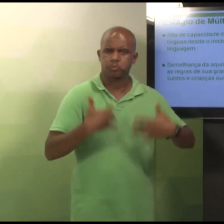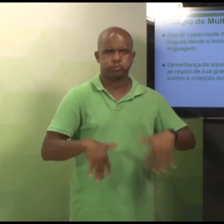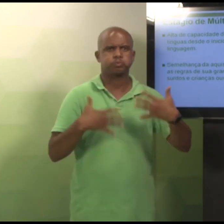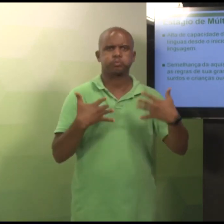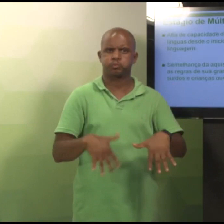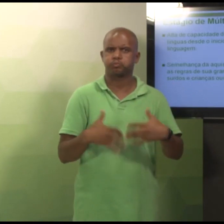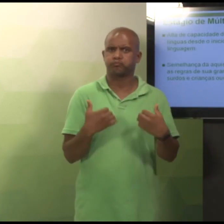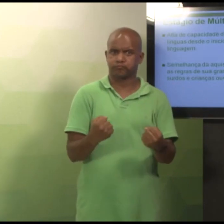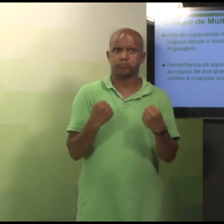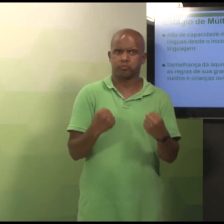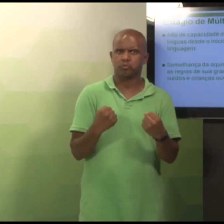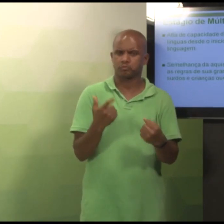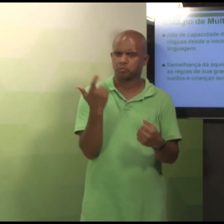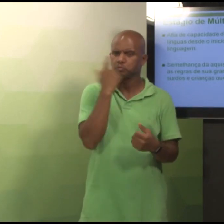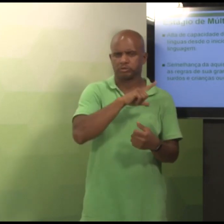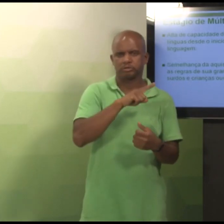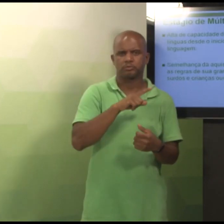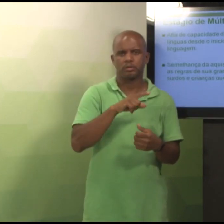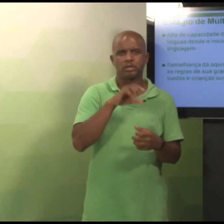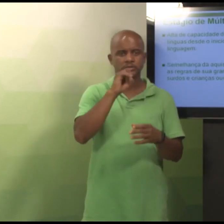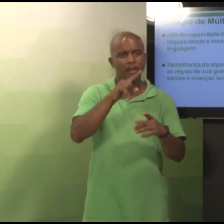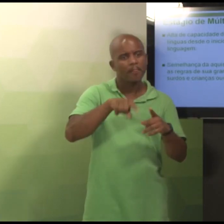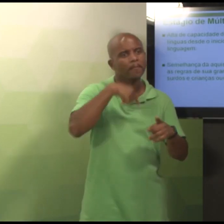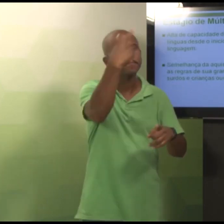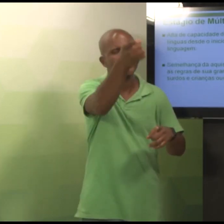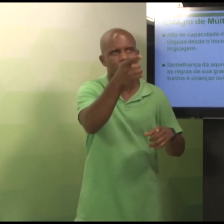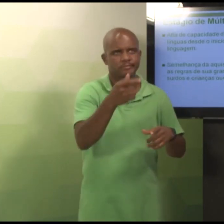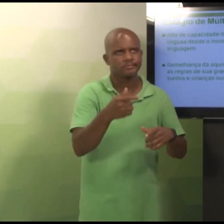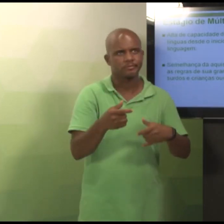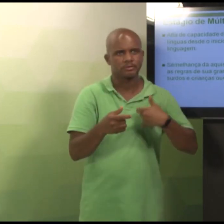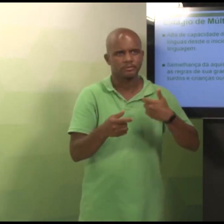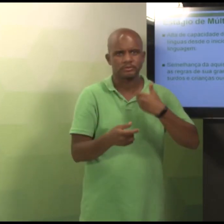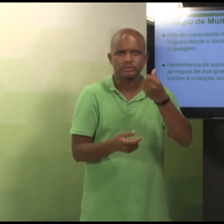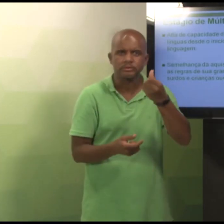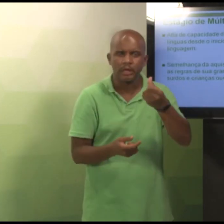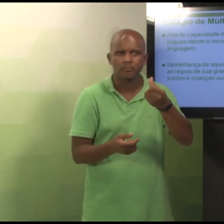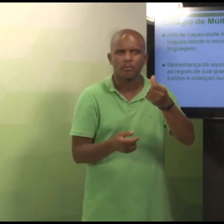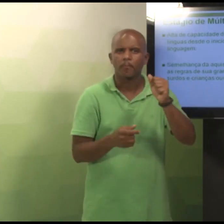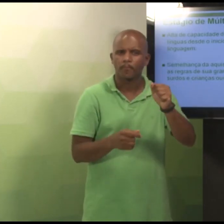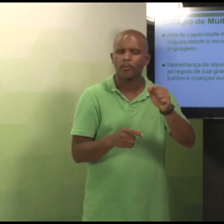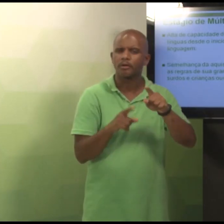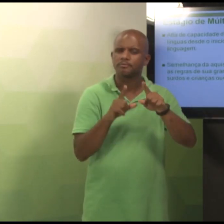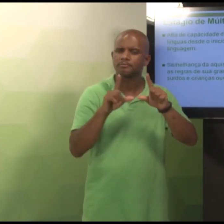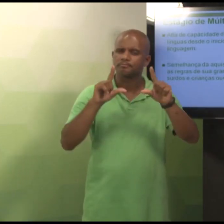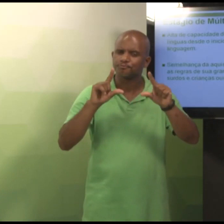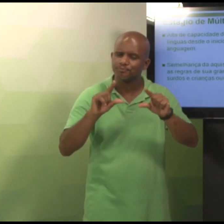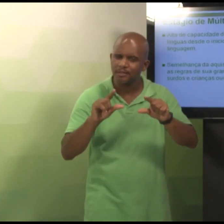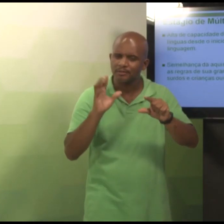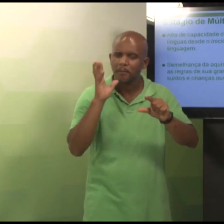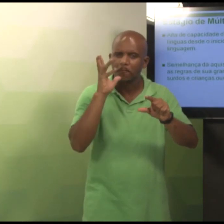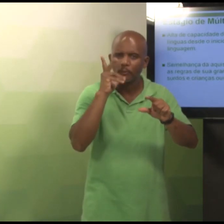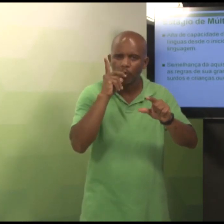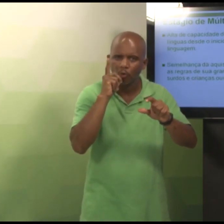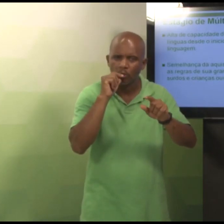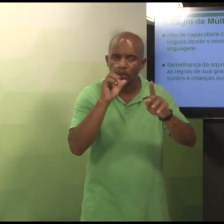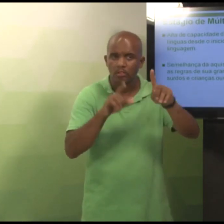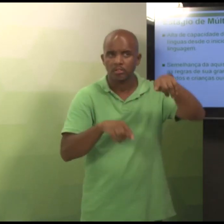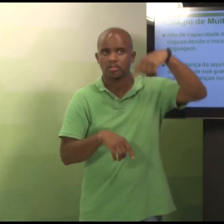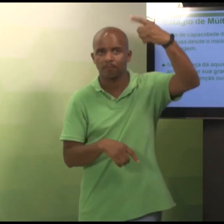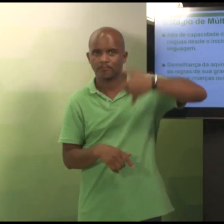necessário haver esse estímulo, conforme comprovado por pesquisas. Assim, essa criança conseguirá, até os 6 anos e a